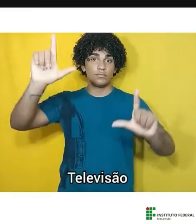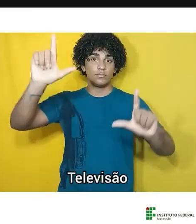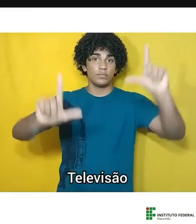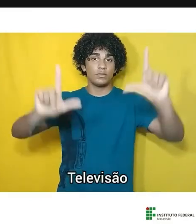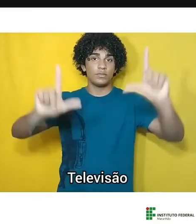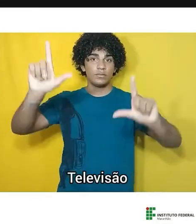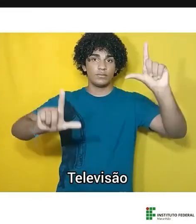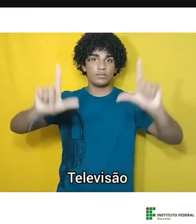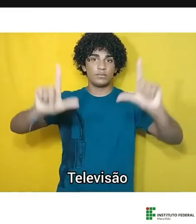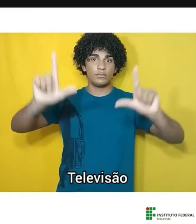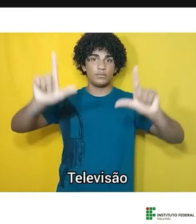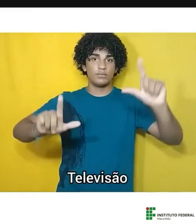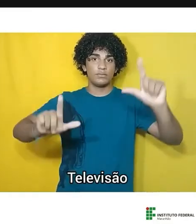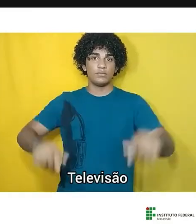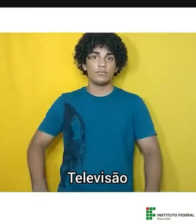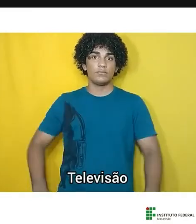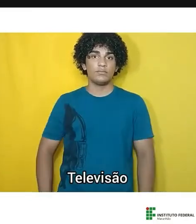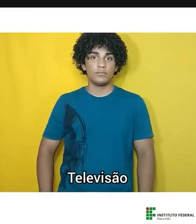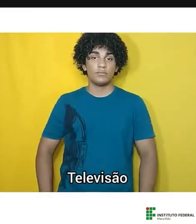Televisão.